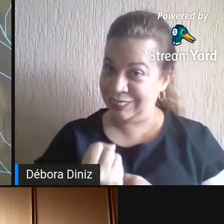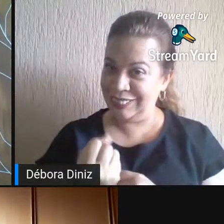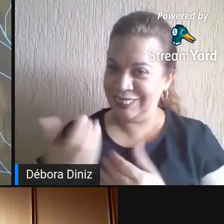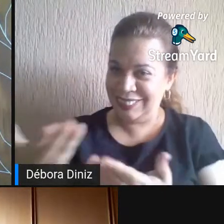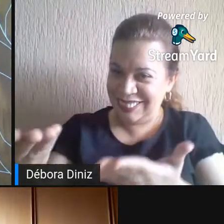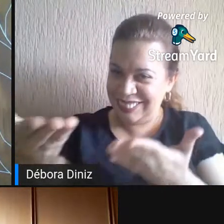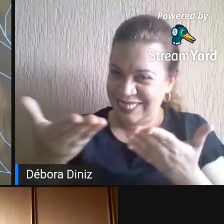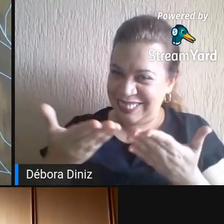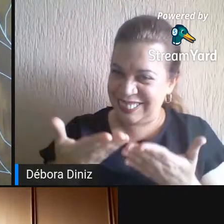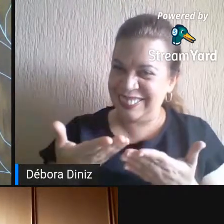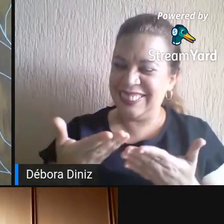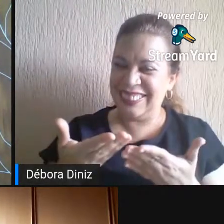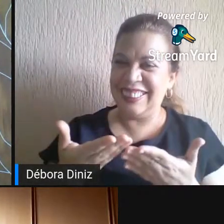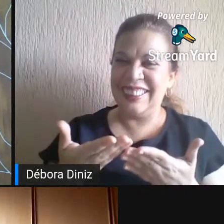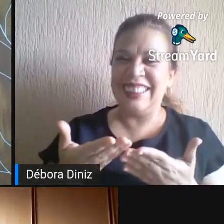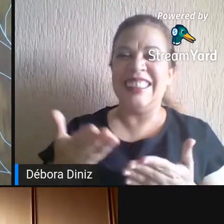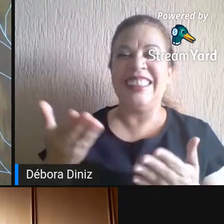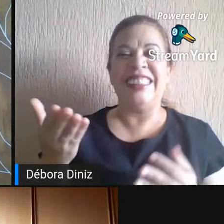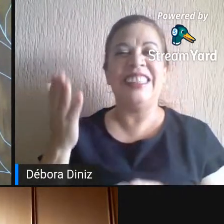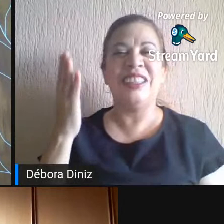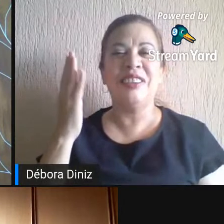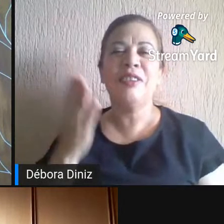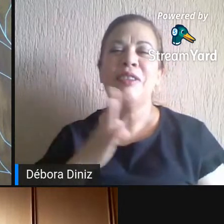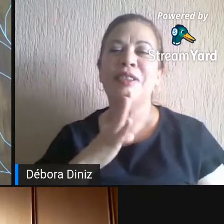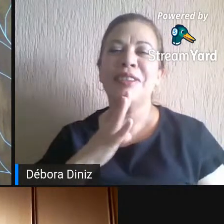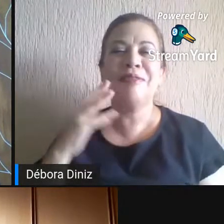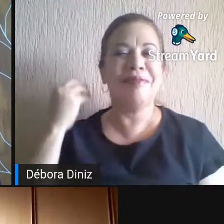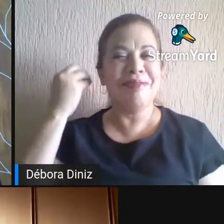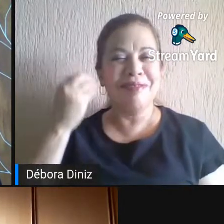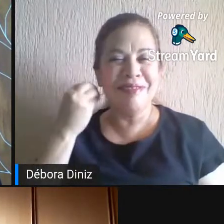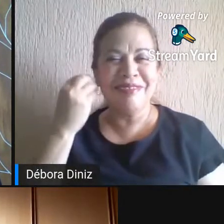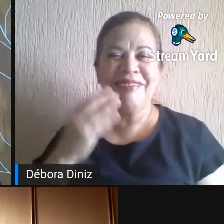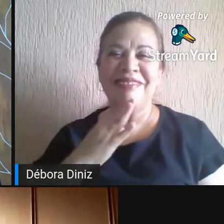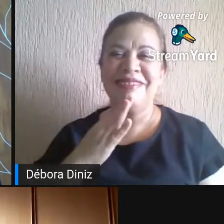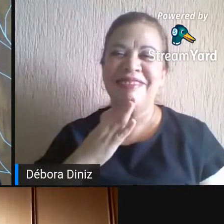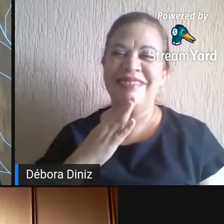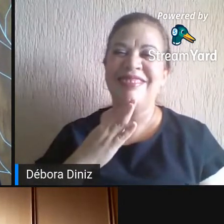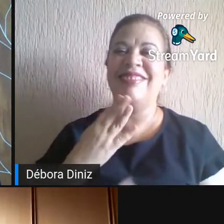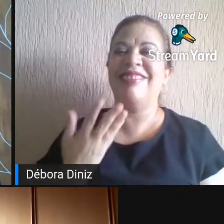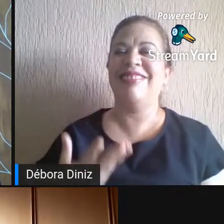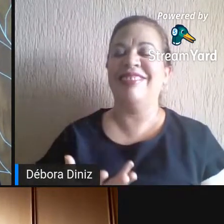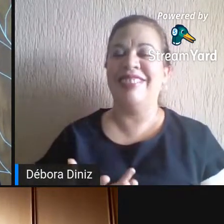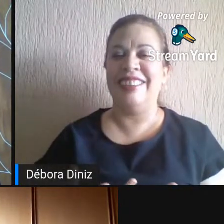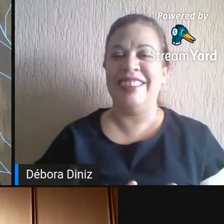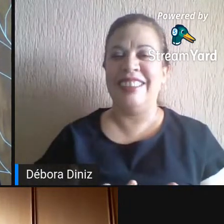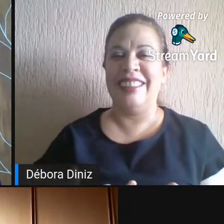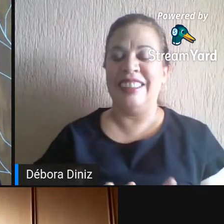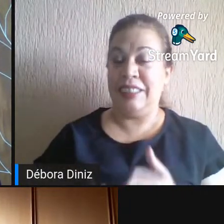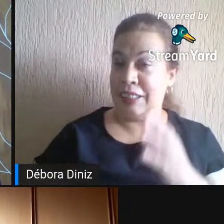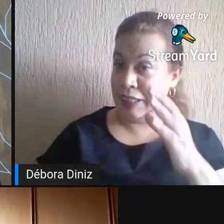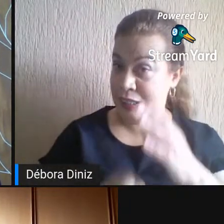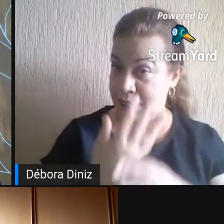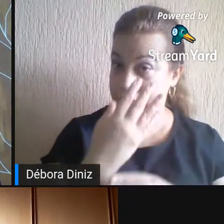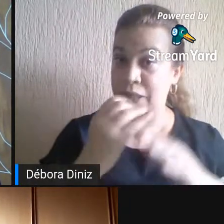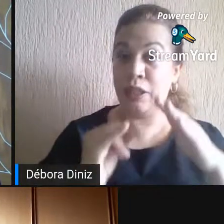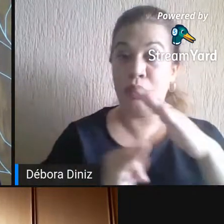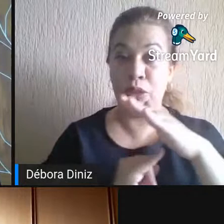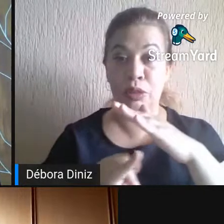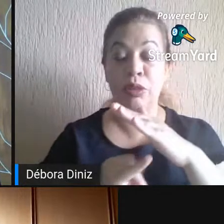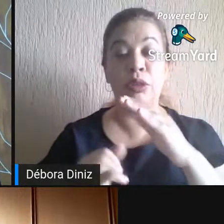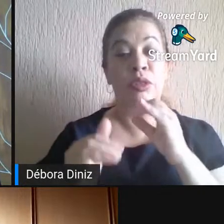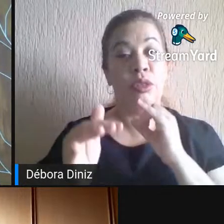né, tamanha a sua experiência e conhecimento no que tange à criação dos institutos federais.